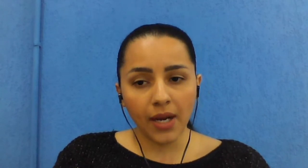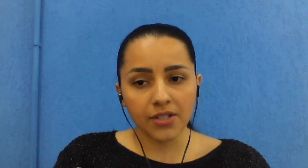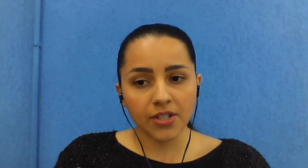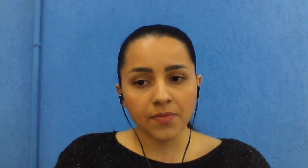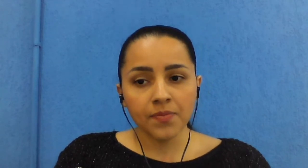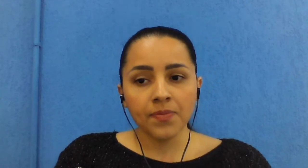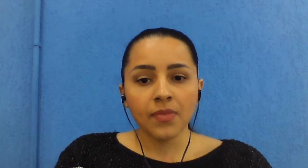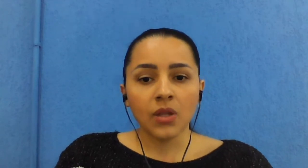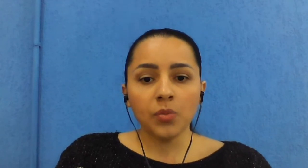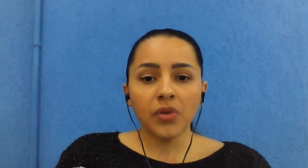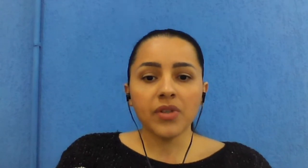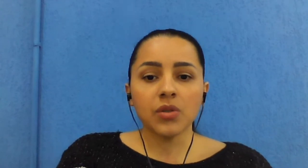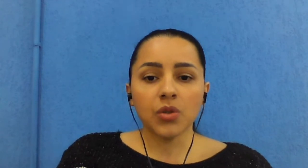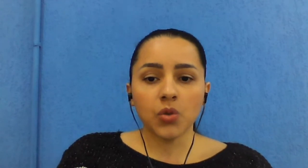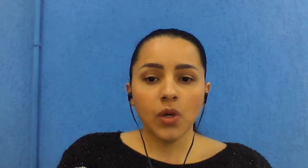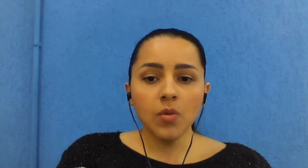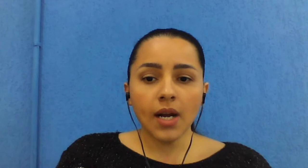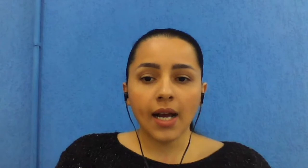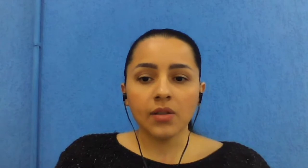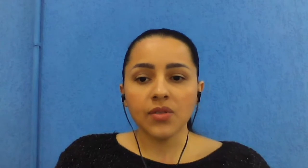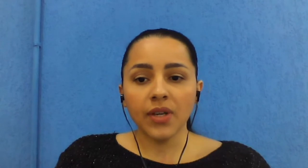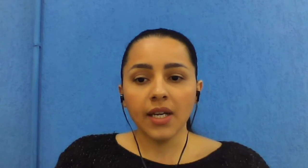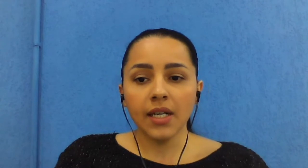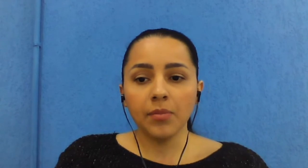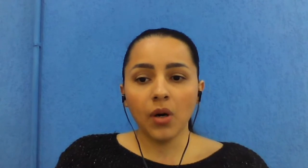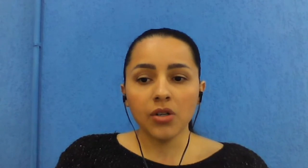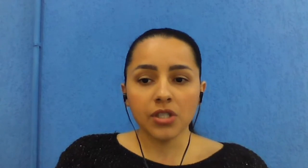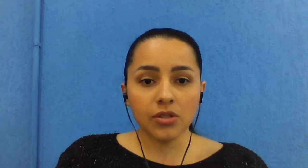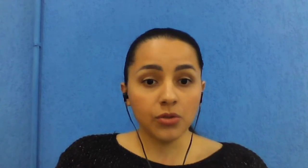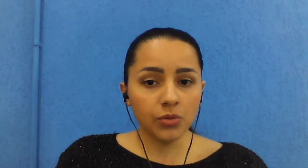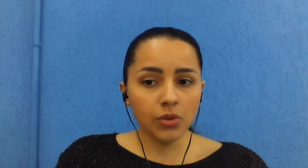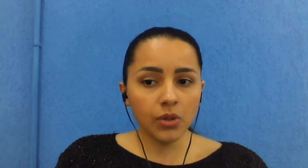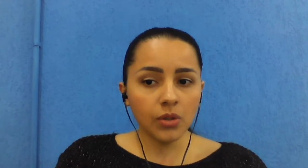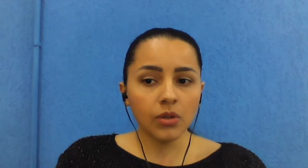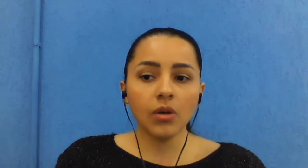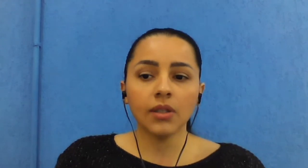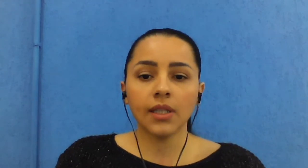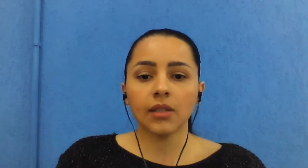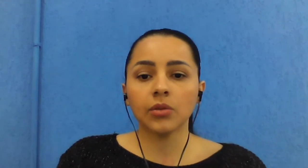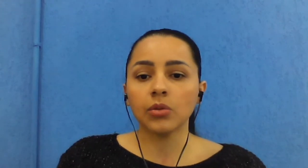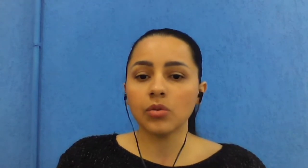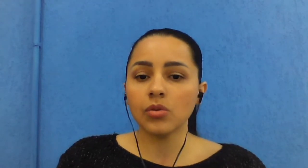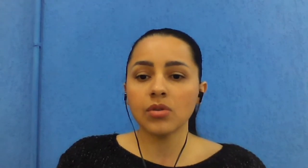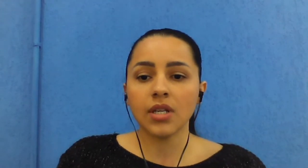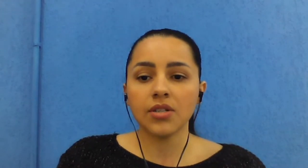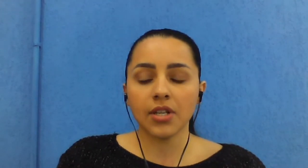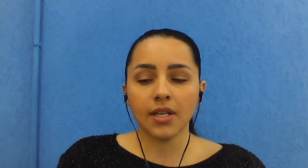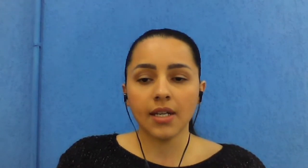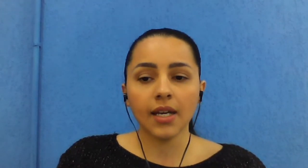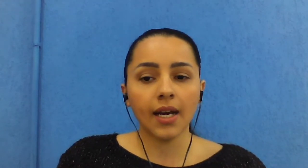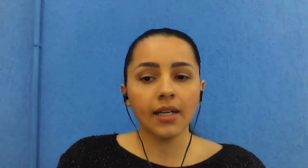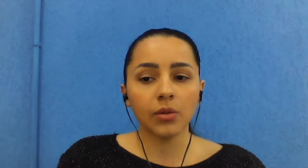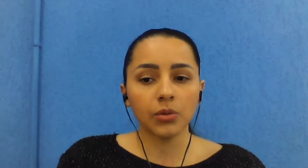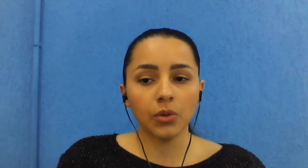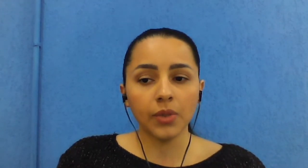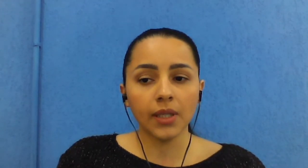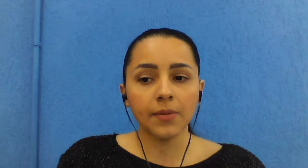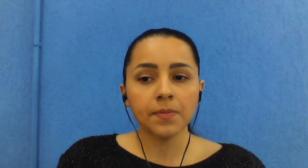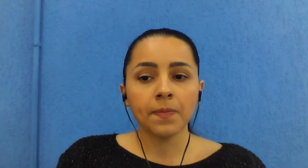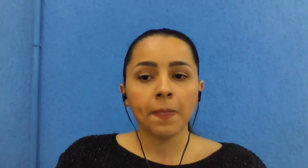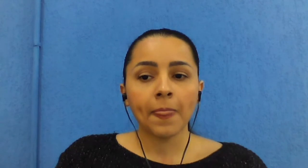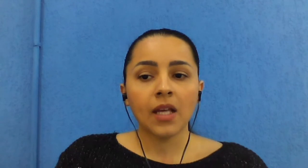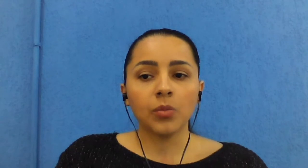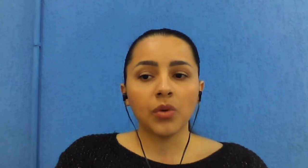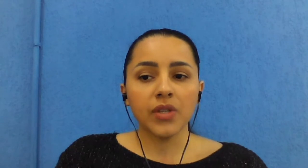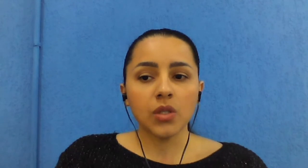de Enfermagem, do professor João Carlos Ferreira Borges Júnior, coordenador do curso de Engenharia